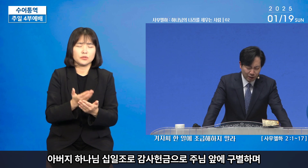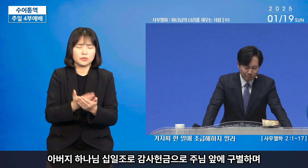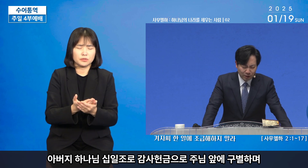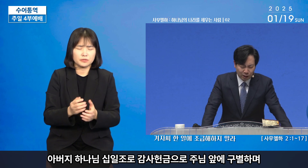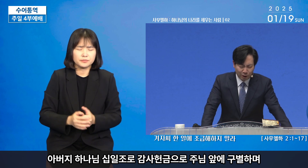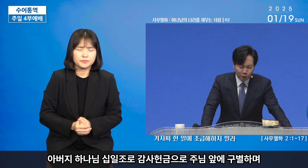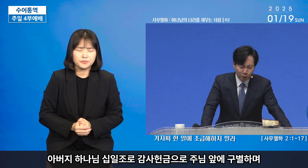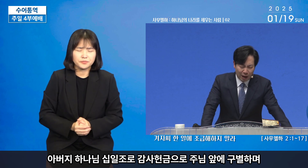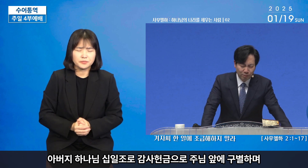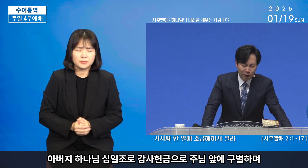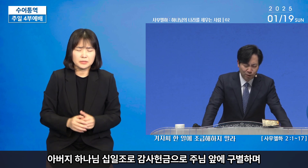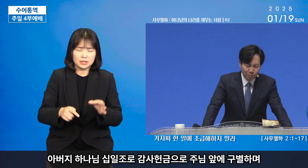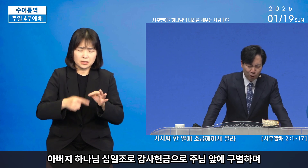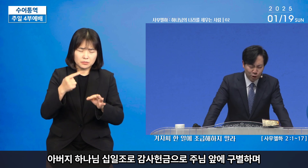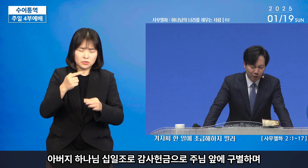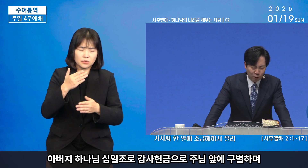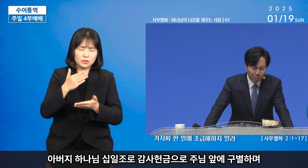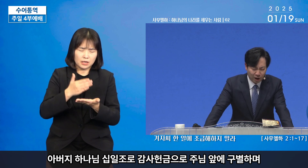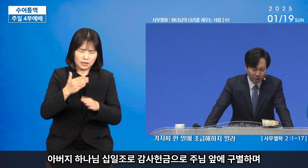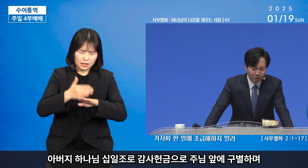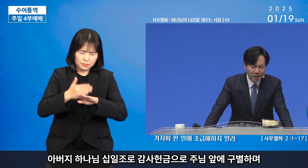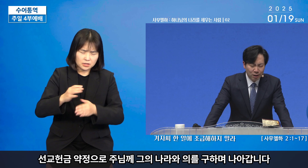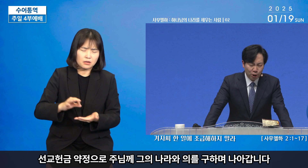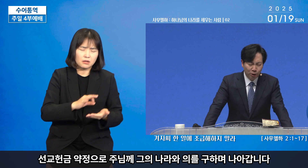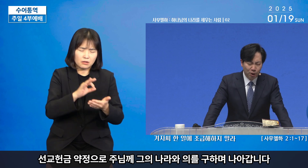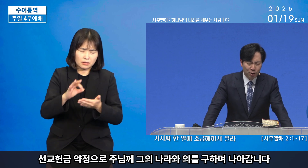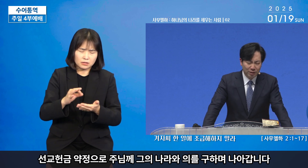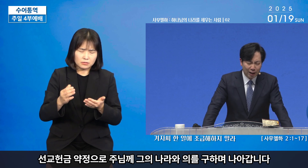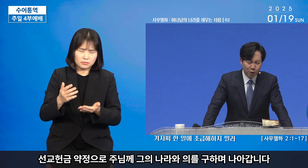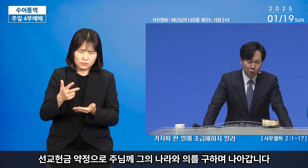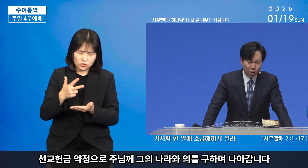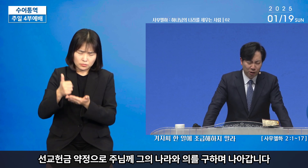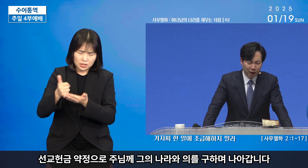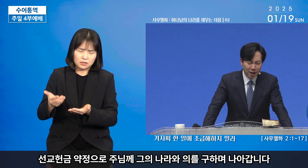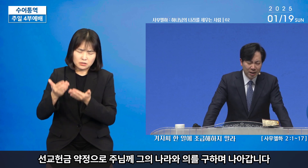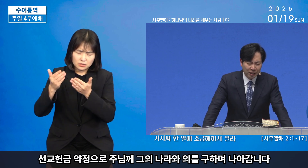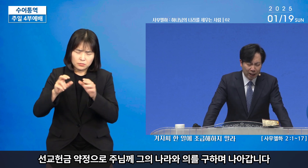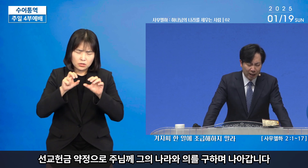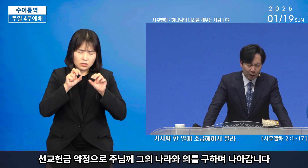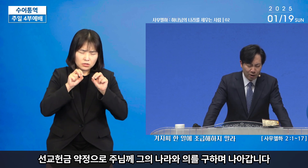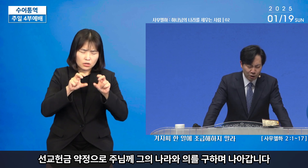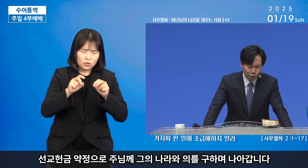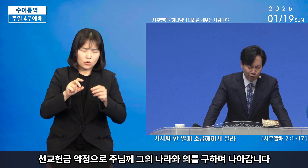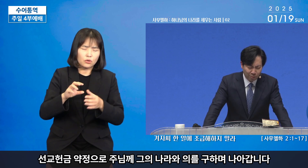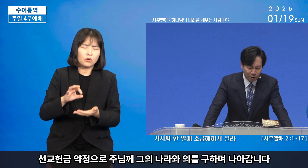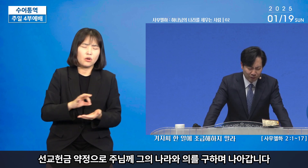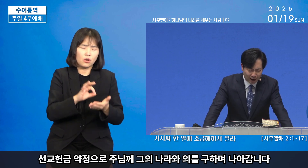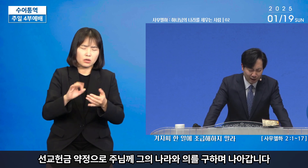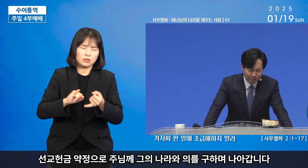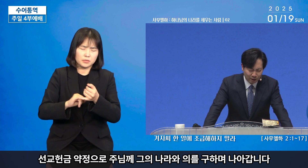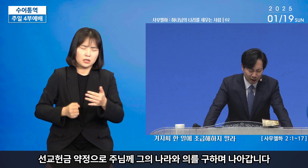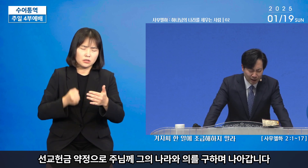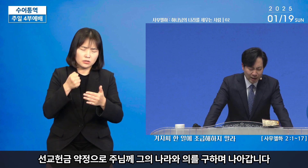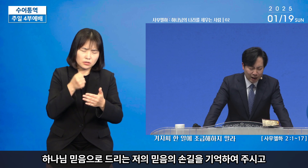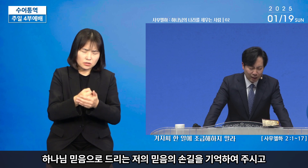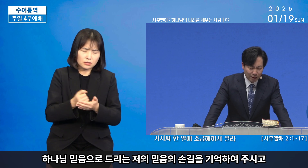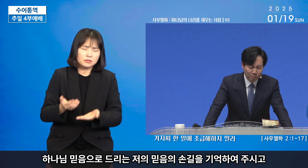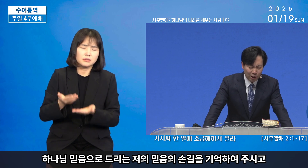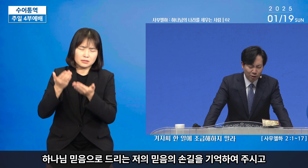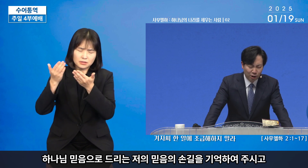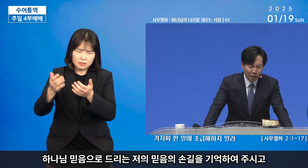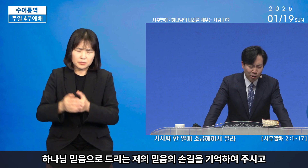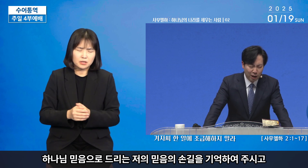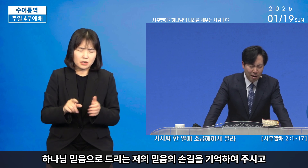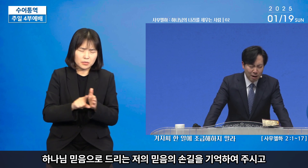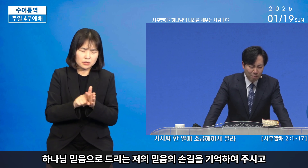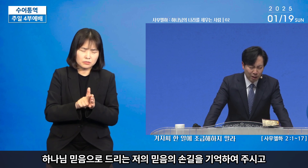아버지 하나님, 11조로 감사헌금으로 주님께 고별하며 성경헌금 약정으로 주님께 그의 나라와 의를 구하며 나아갑니다. 하나님,